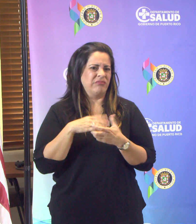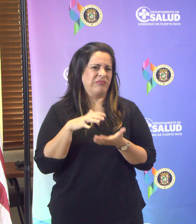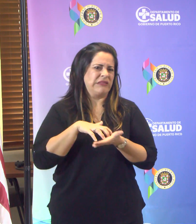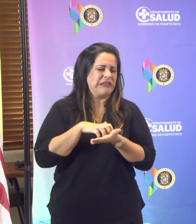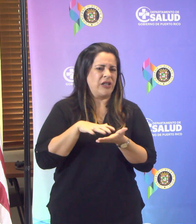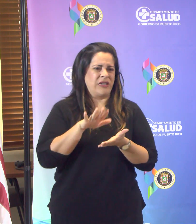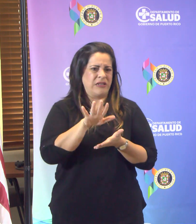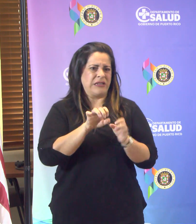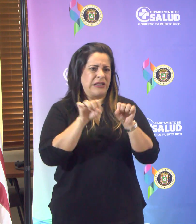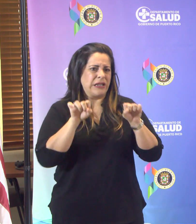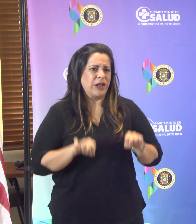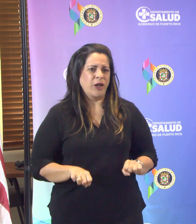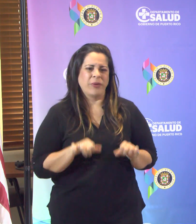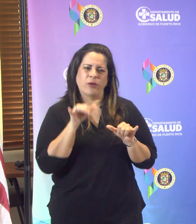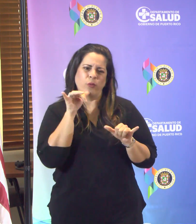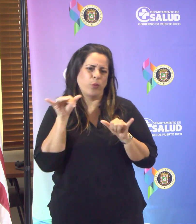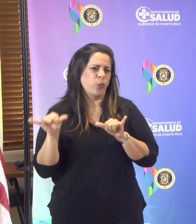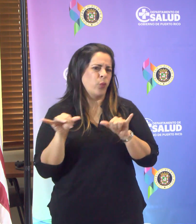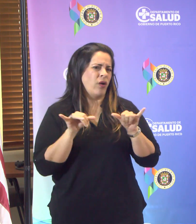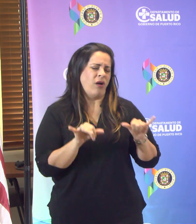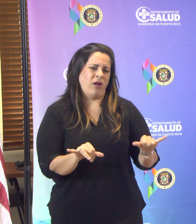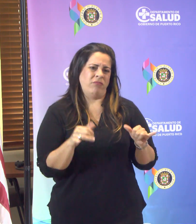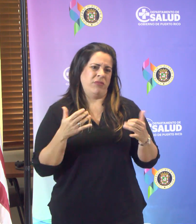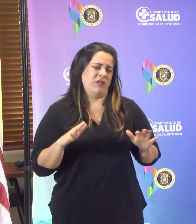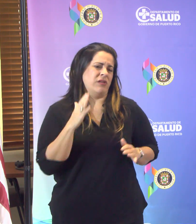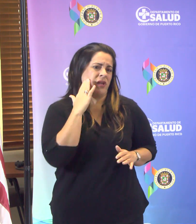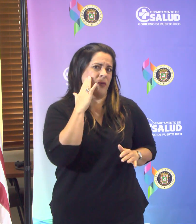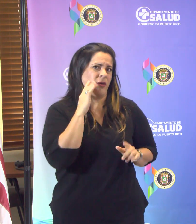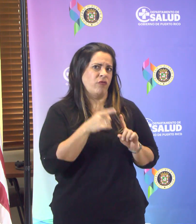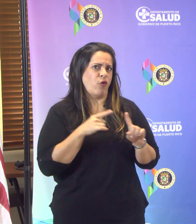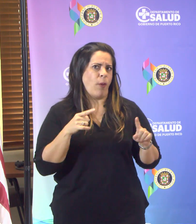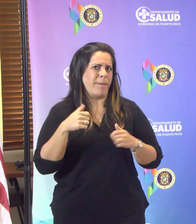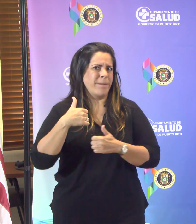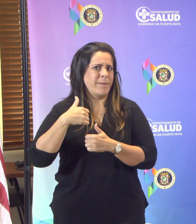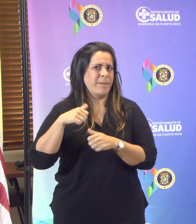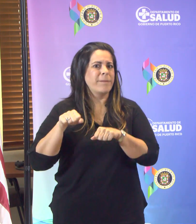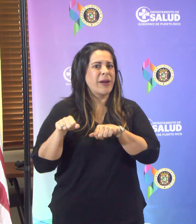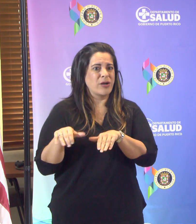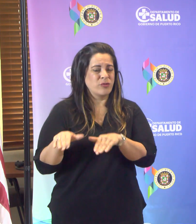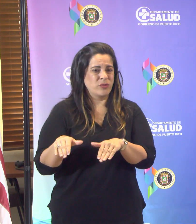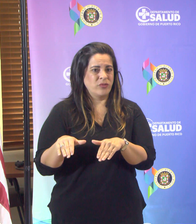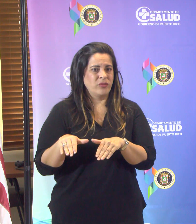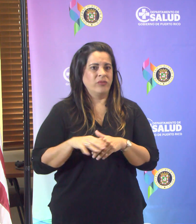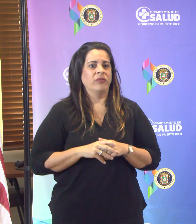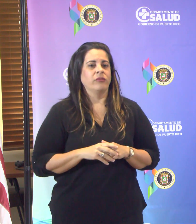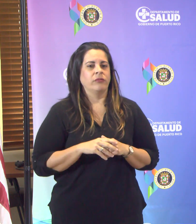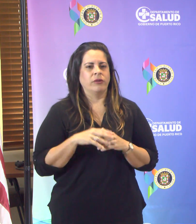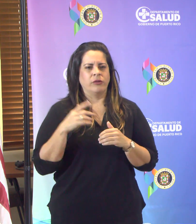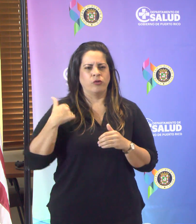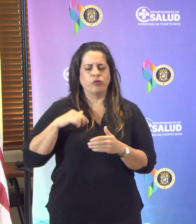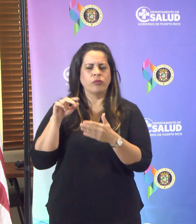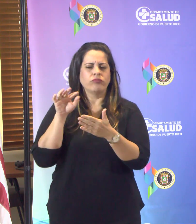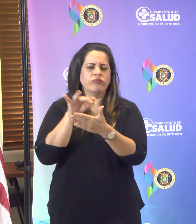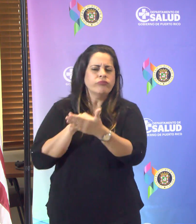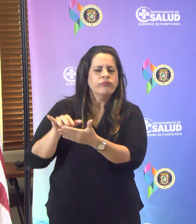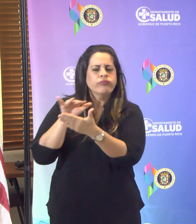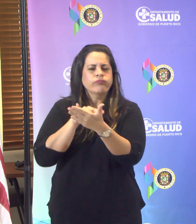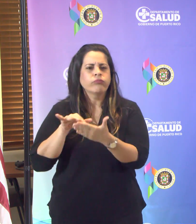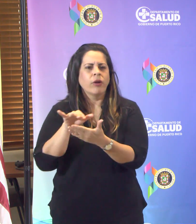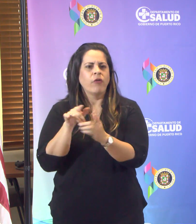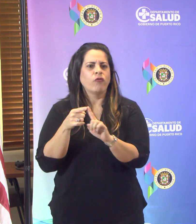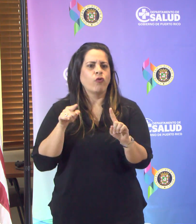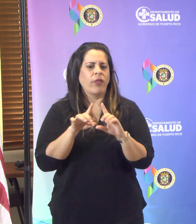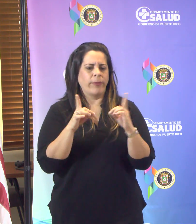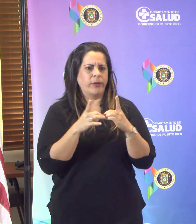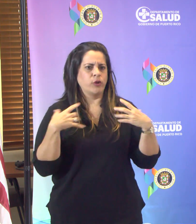sistema inmunológico pues no es el mismo. Y sabemos ya, y desde marzo se había hecho un estudio por parte de la coalición del Departamento de